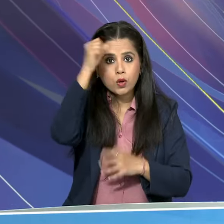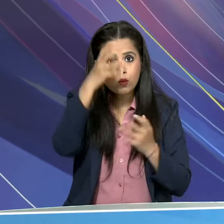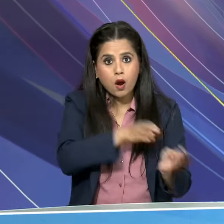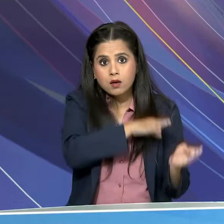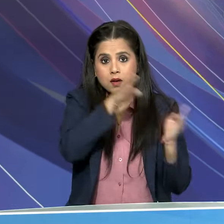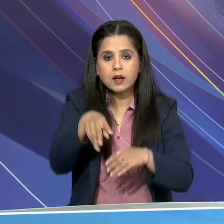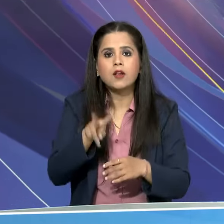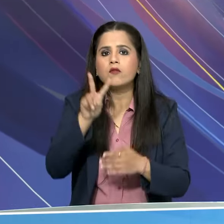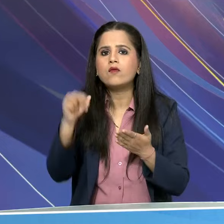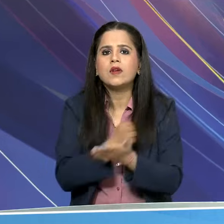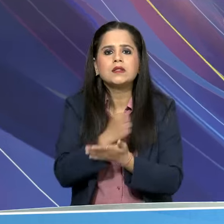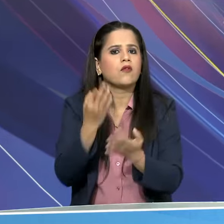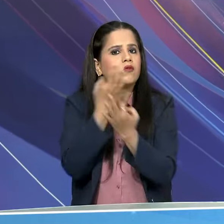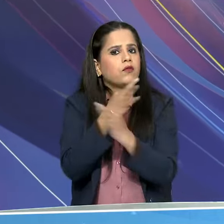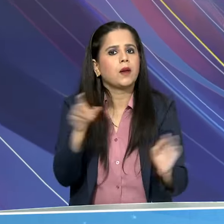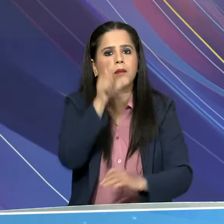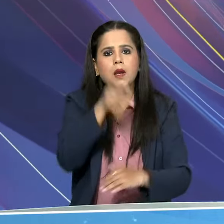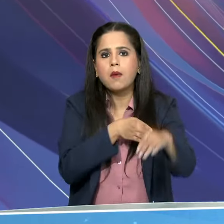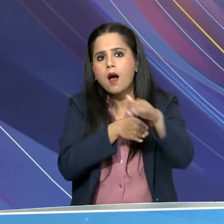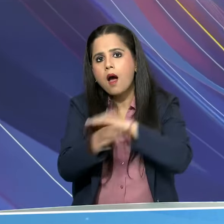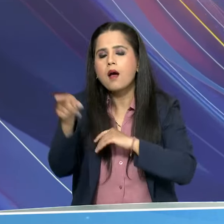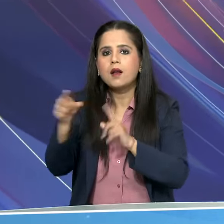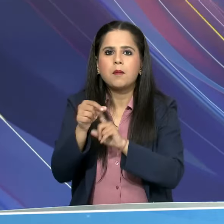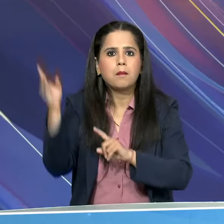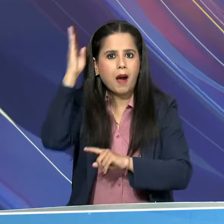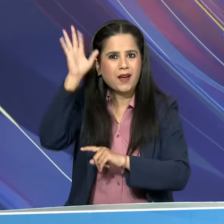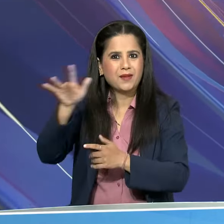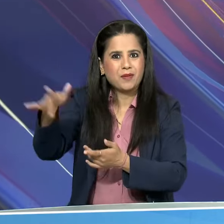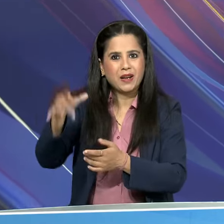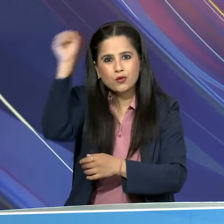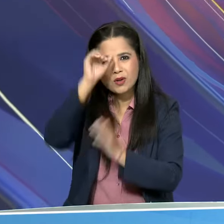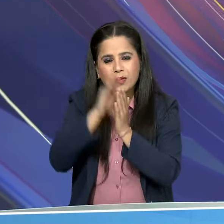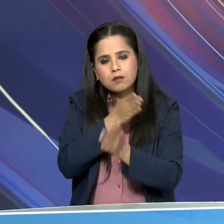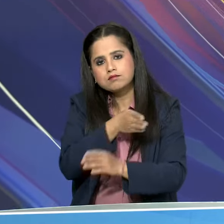वीजा मुक्त पहुंच प्रधान करता है